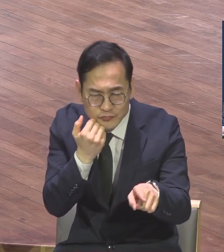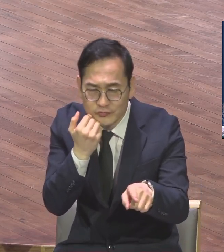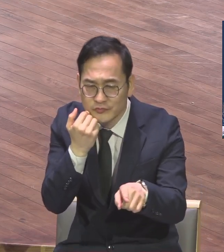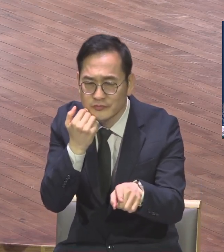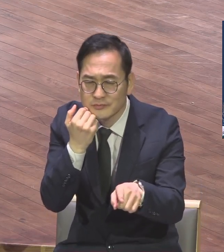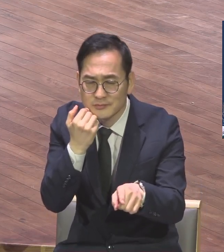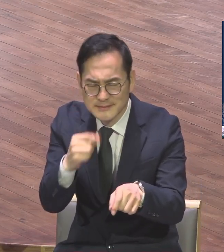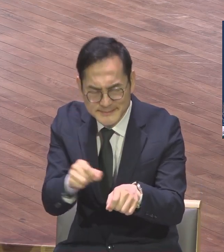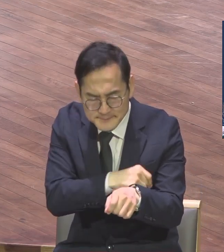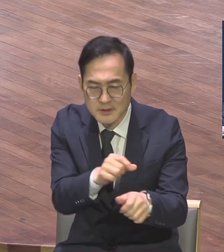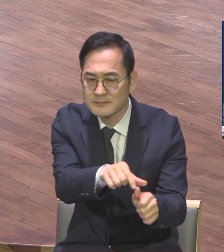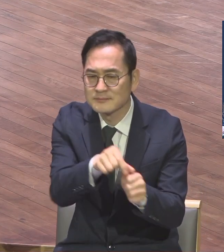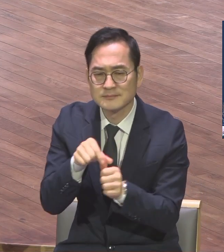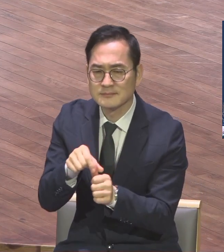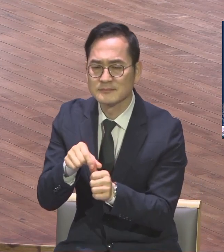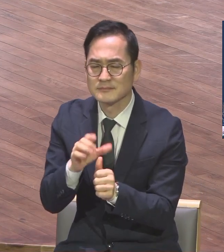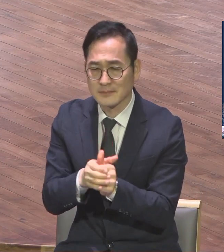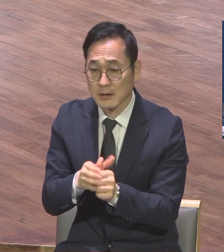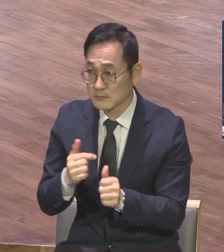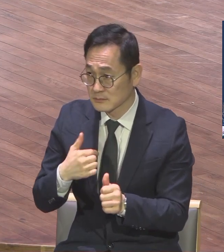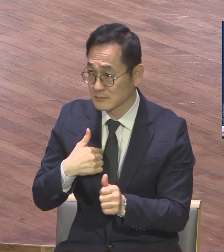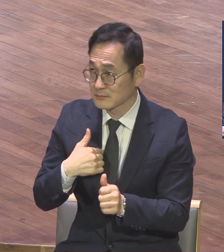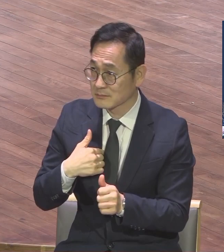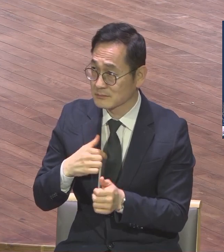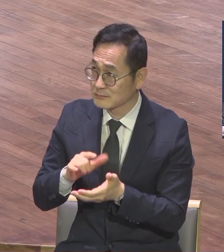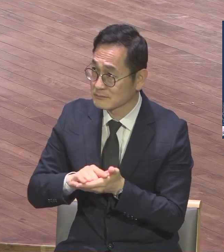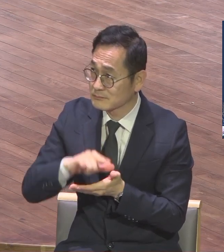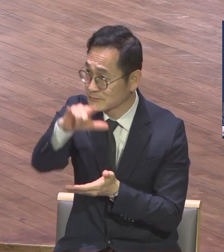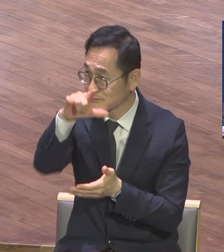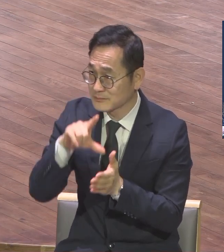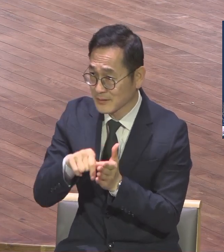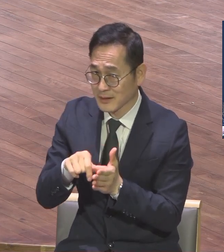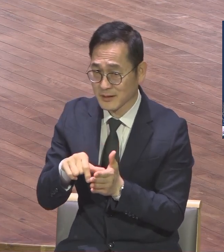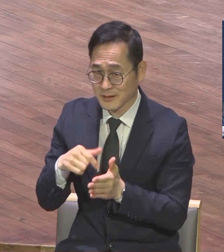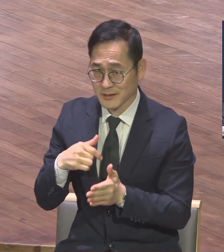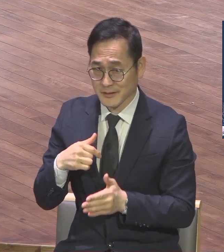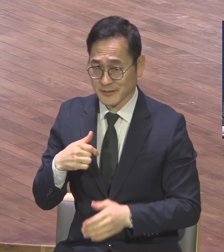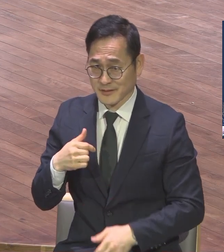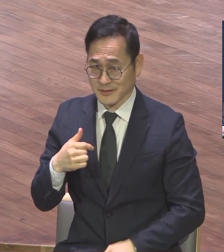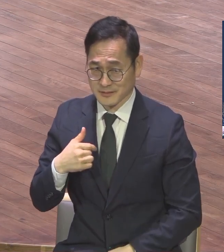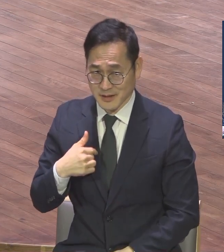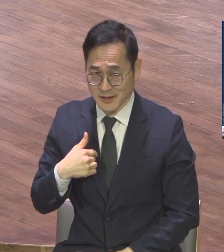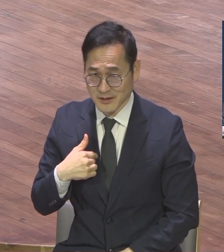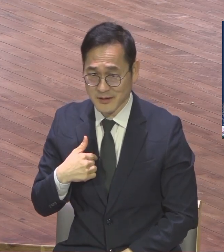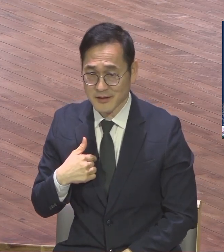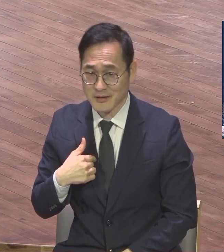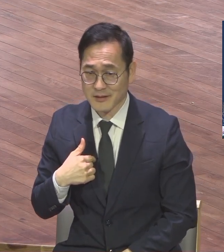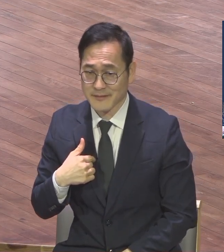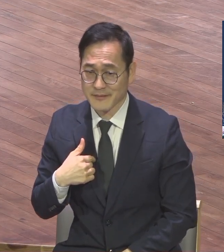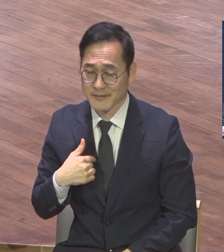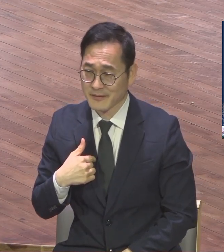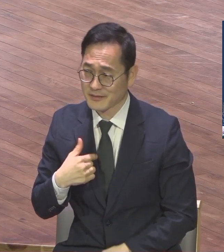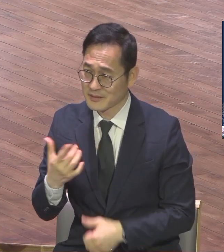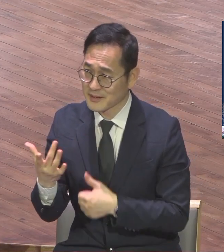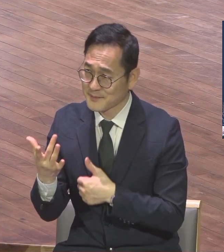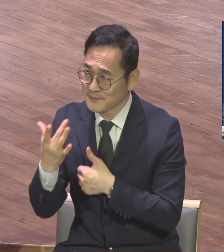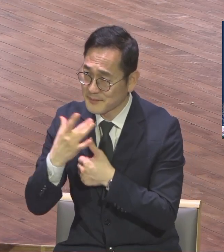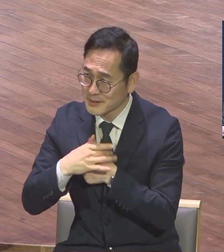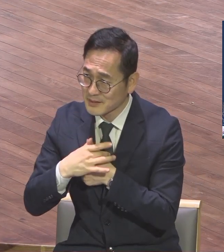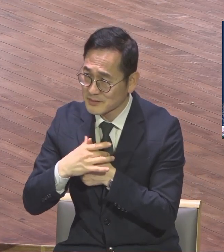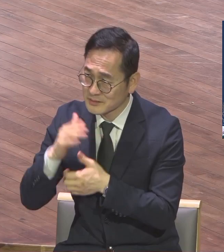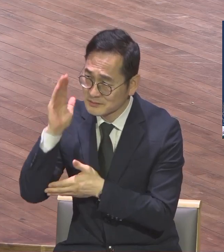목사님이 특별한 일정으로 출국하시면서 이 강단을 김성수